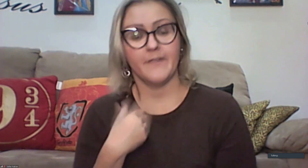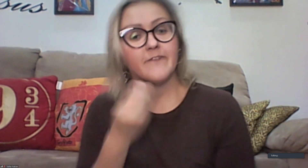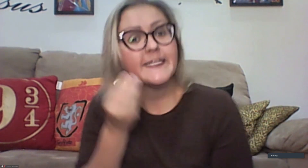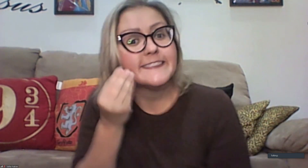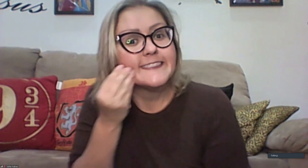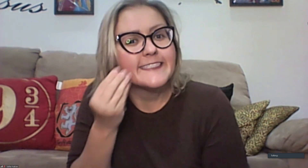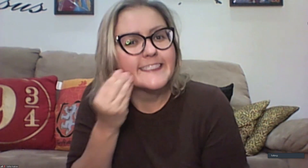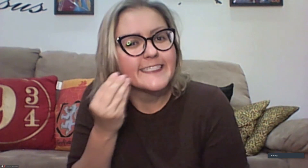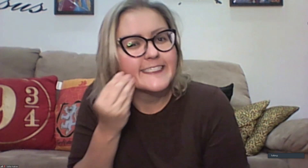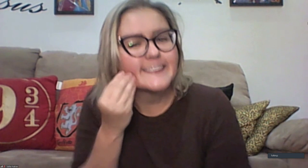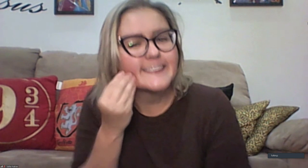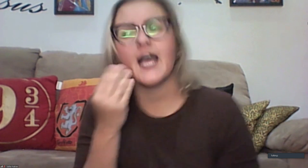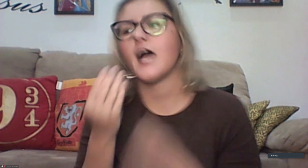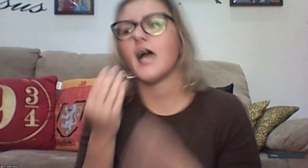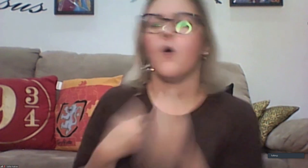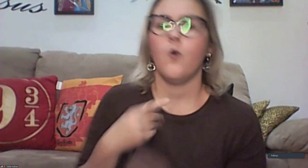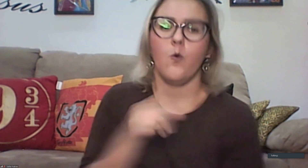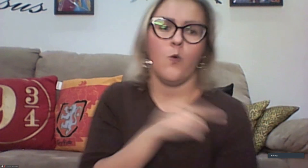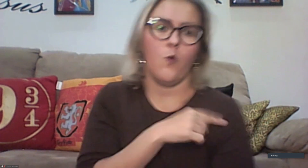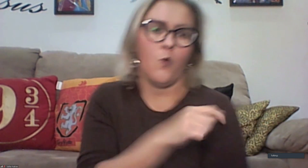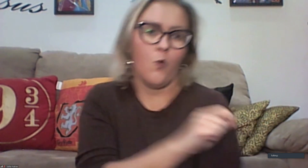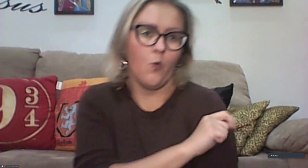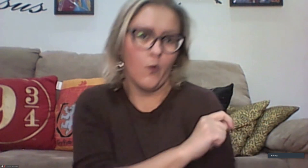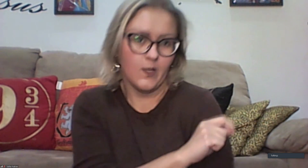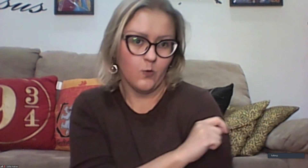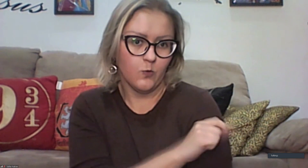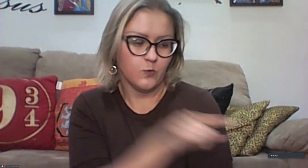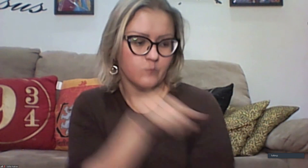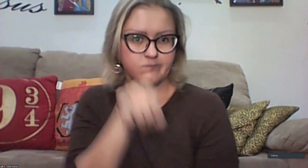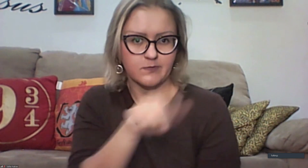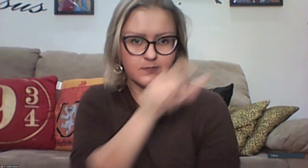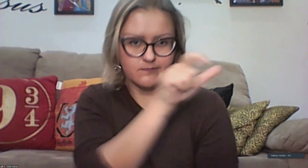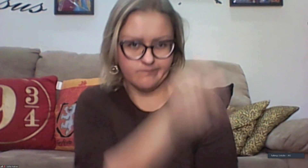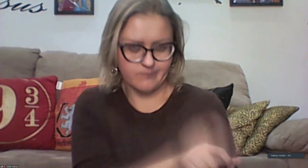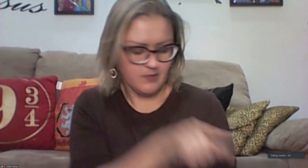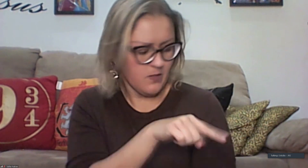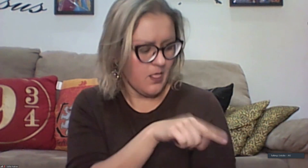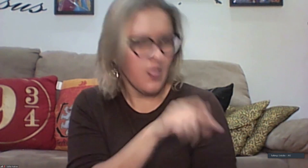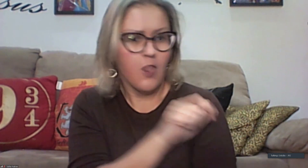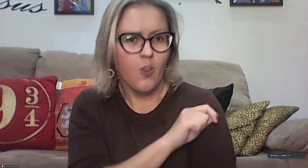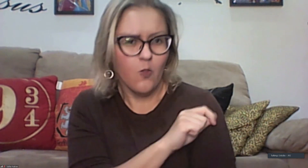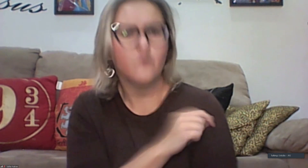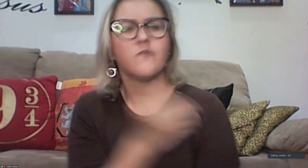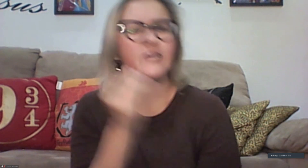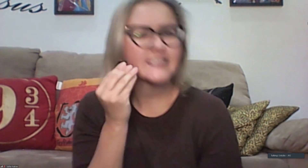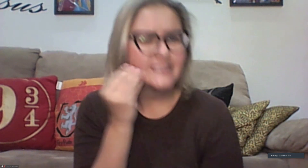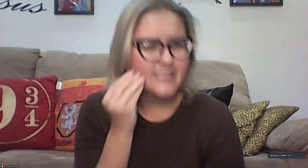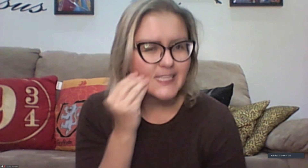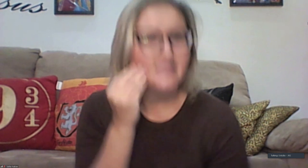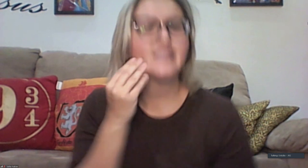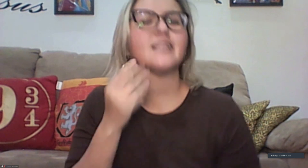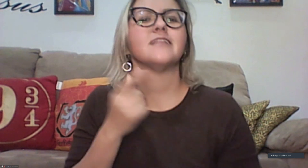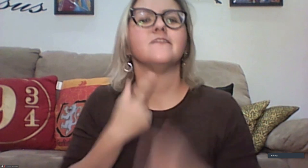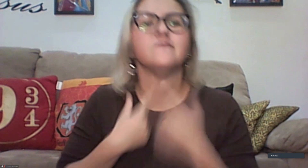ele, né? Eu preciso entender o surdo e me esforçar e ter vontade para